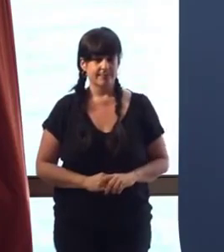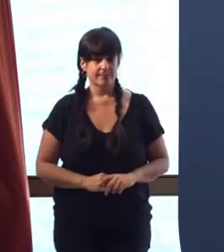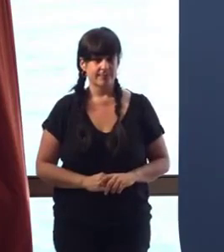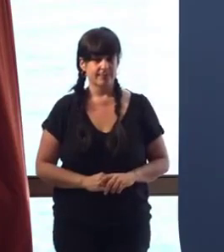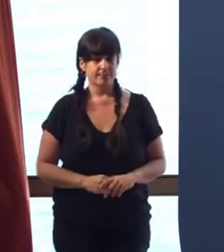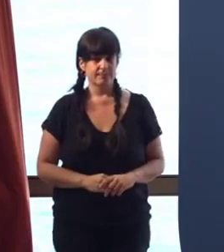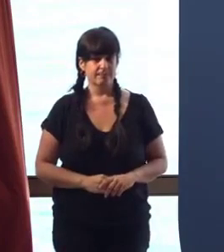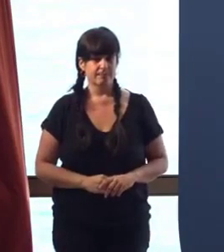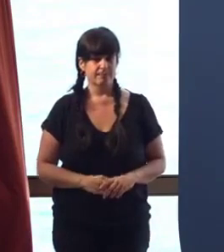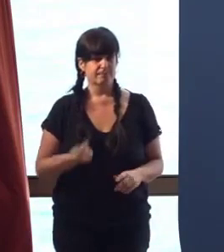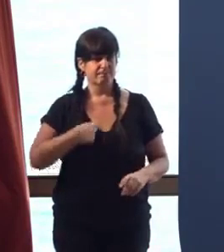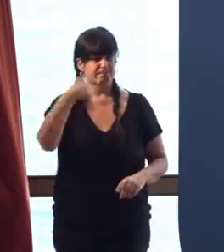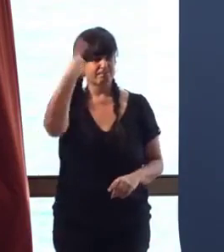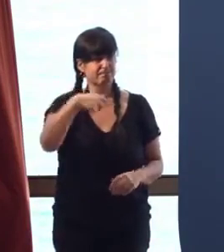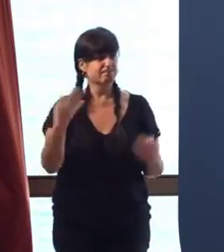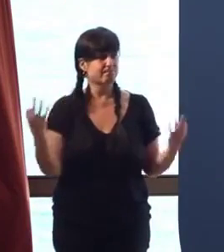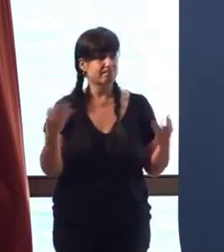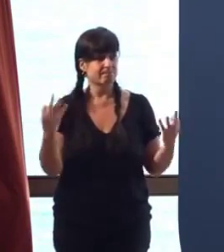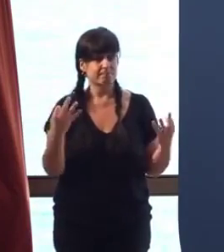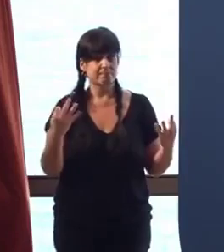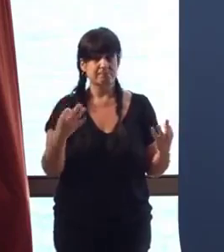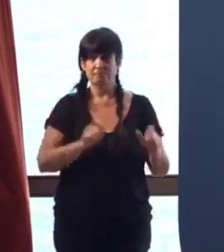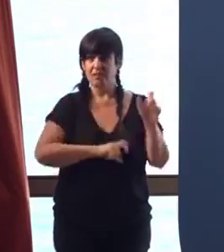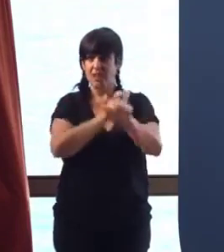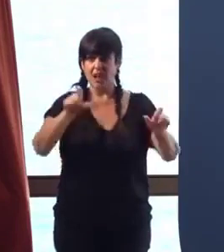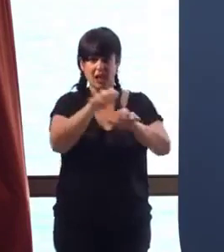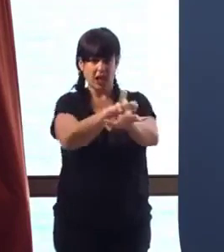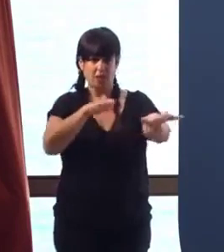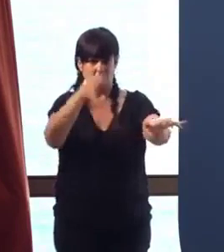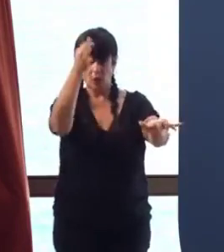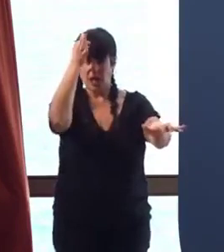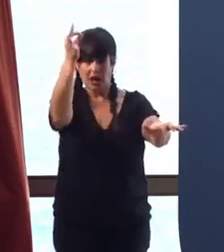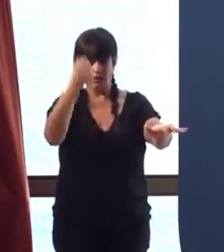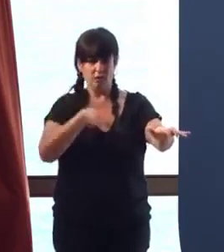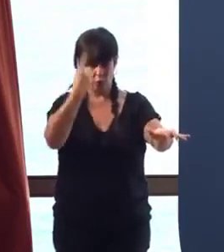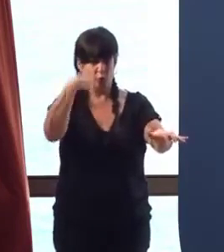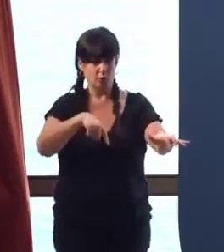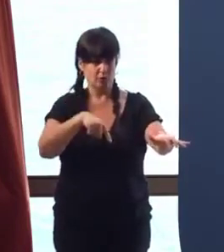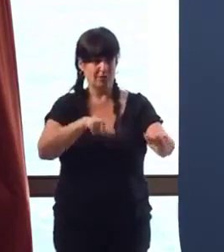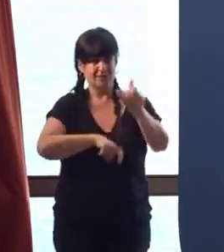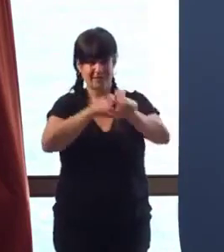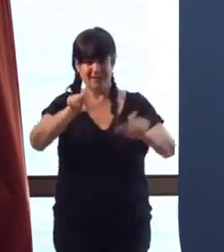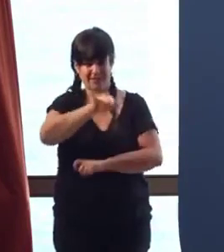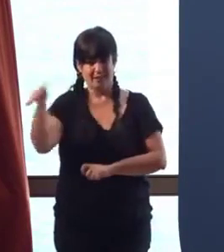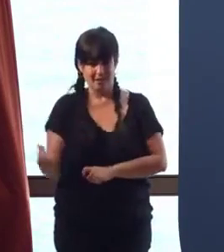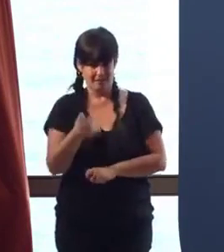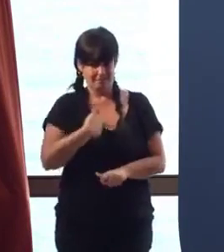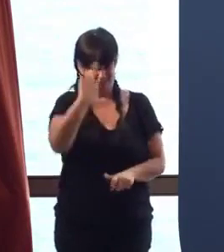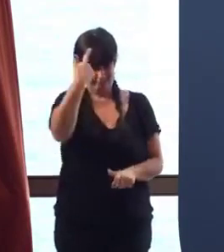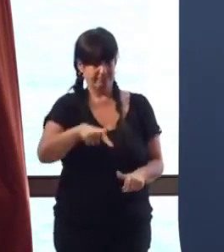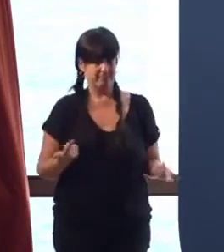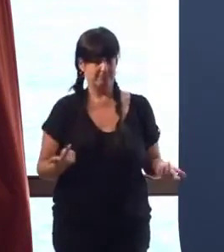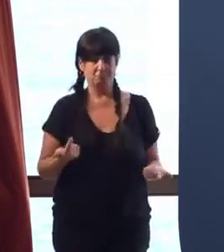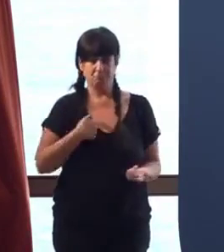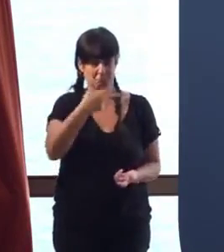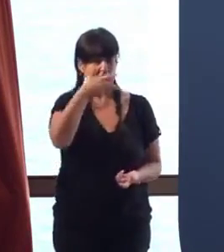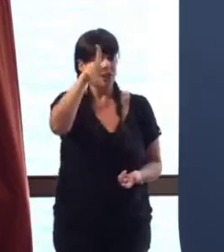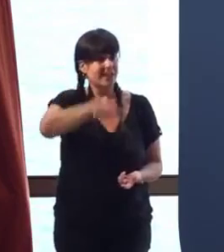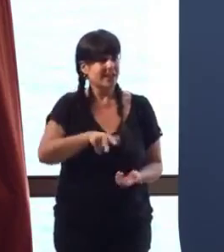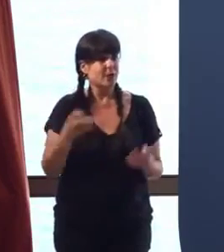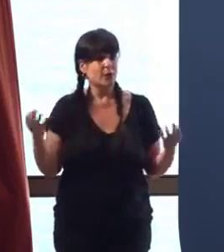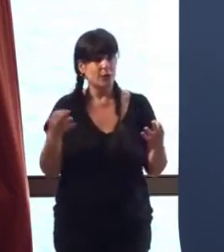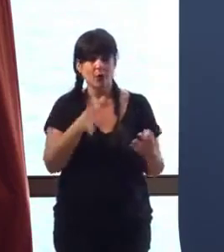Yo sé que la mayor parte de la gente está hasta las narices, que la gente está cansada, que la gente está muy harta. Y yo reconozco, porque